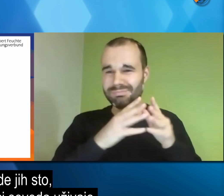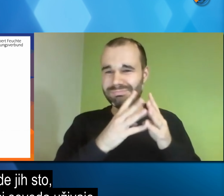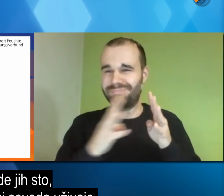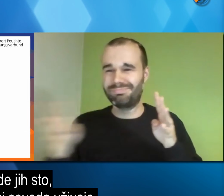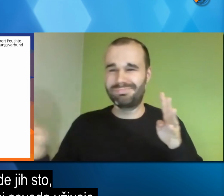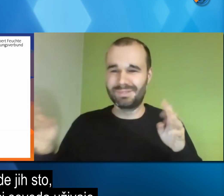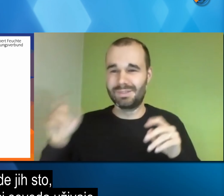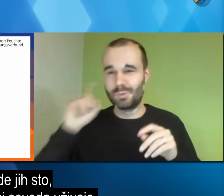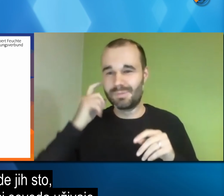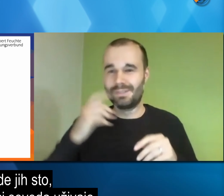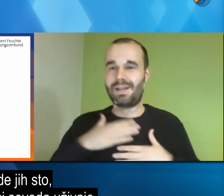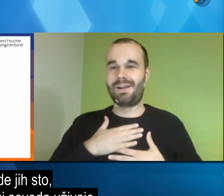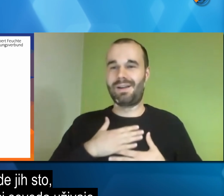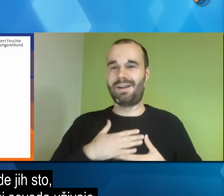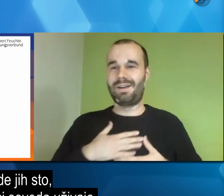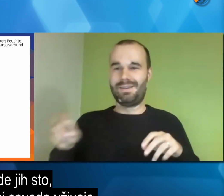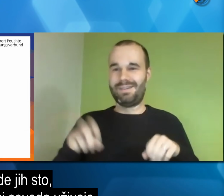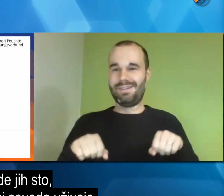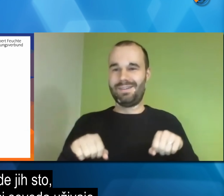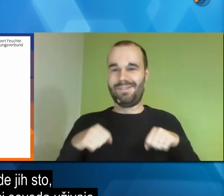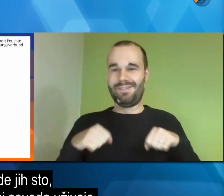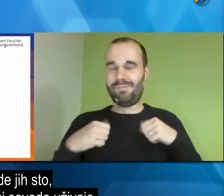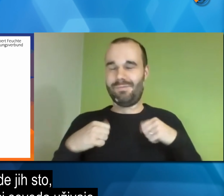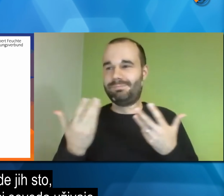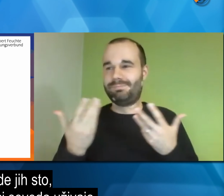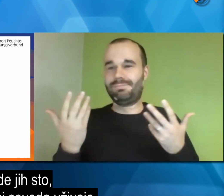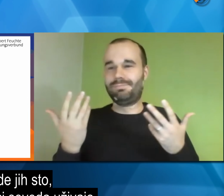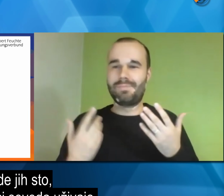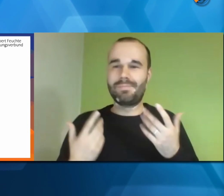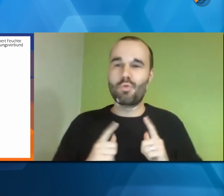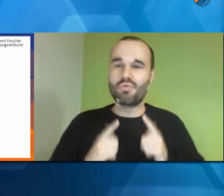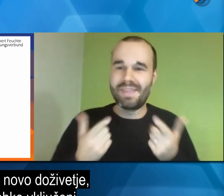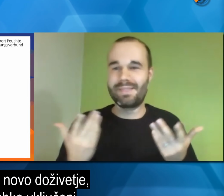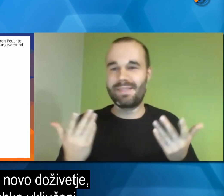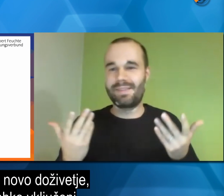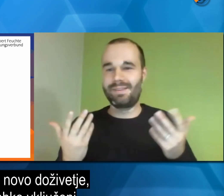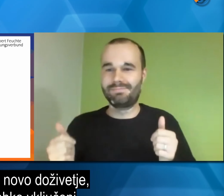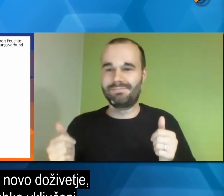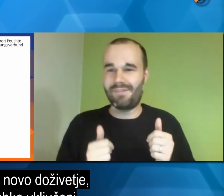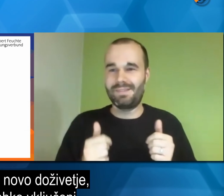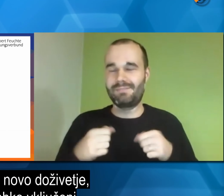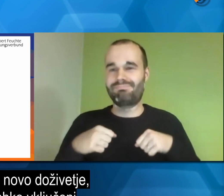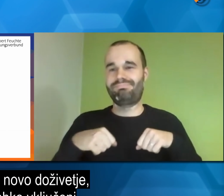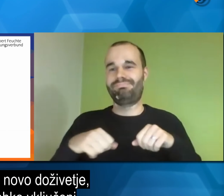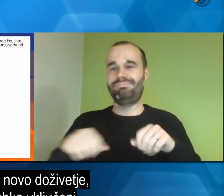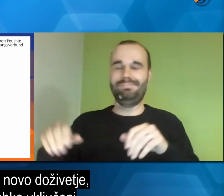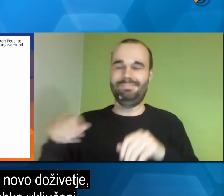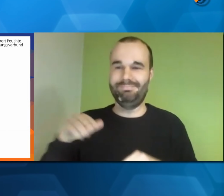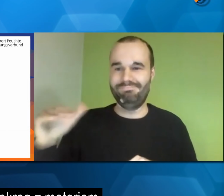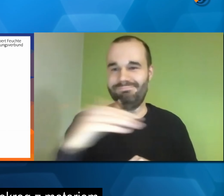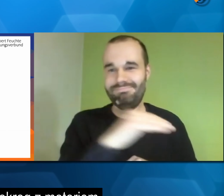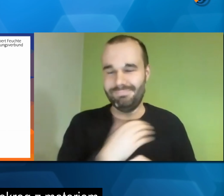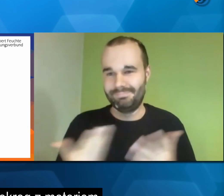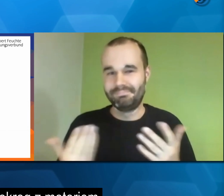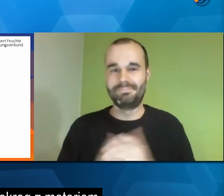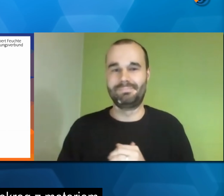Torej, pride jih 100, oskrbovanci seveda uživajo, to je neko novo doživetje, da so lahko vključeni in se